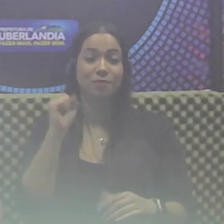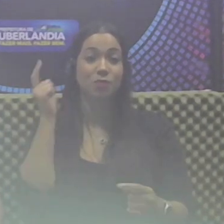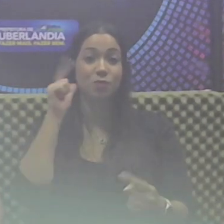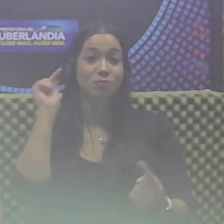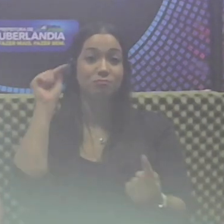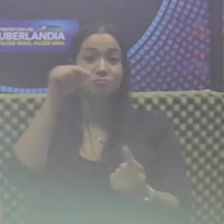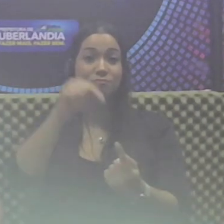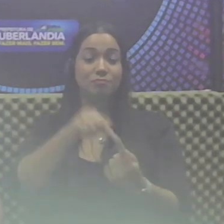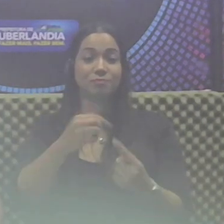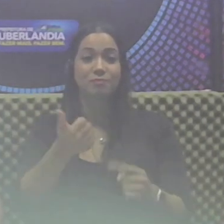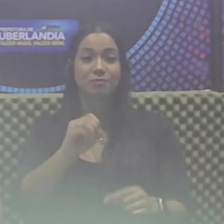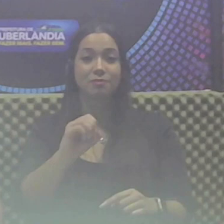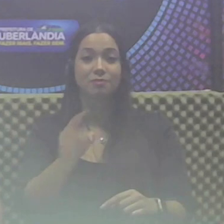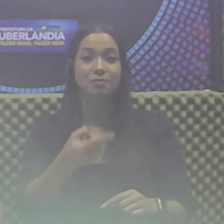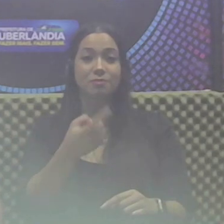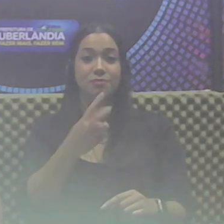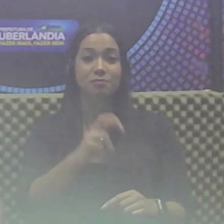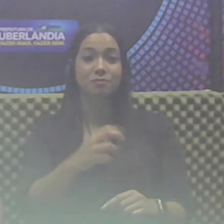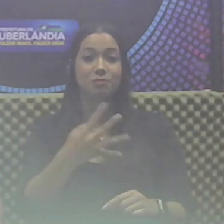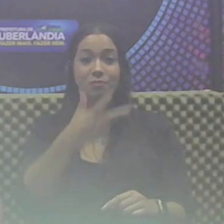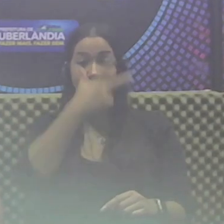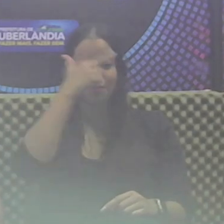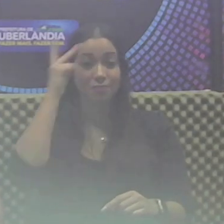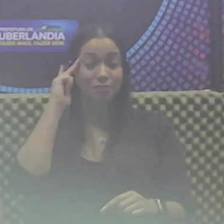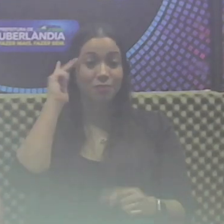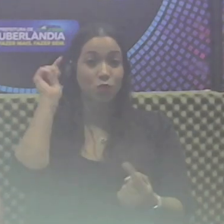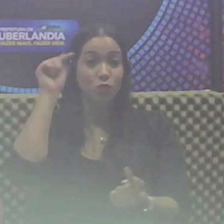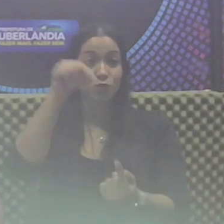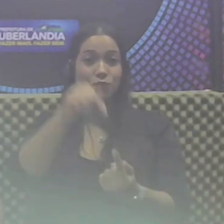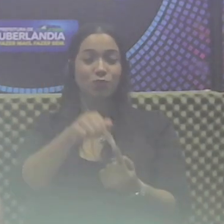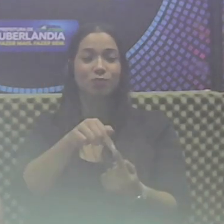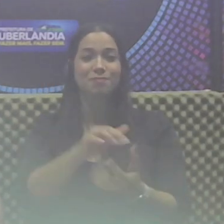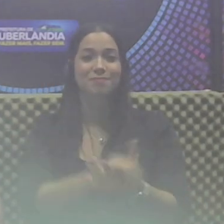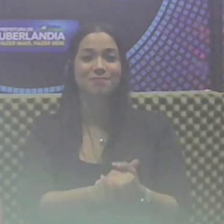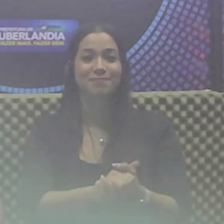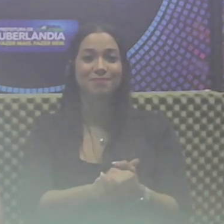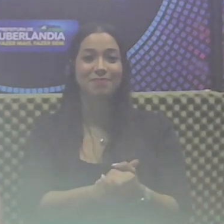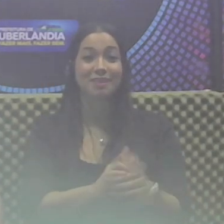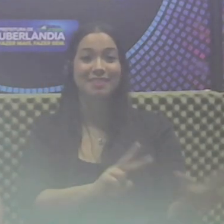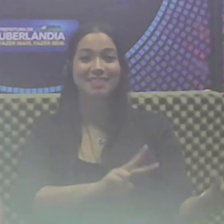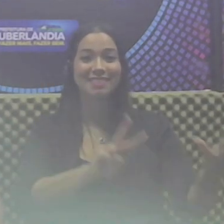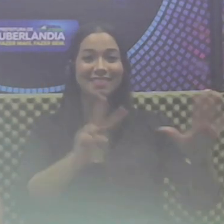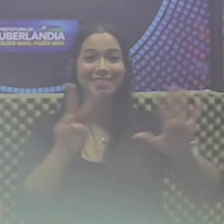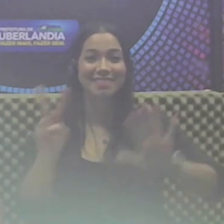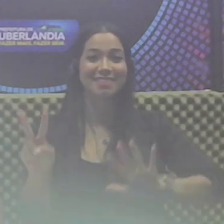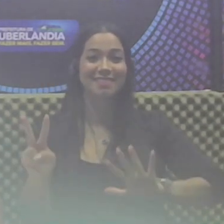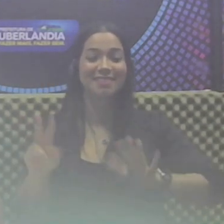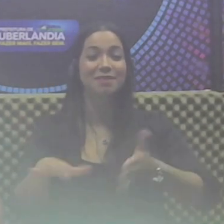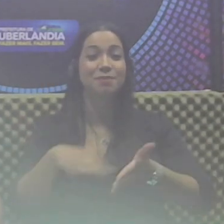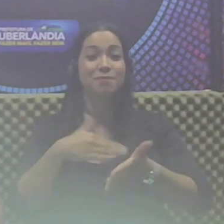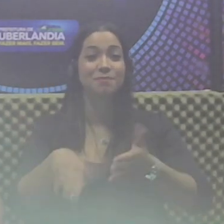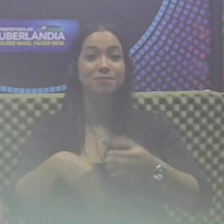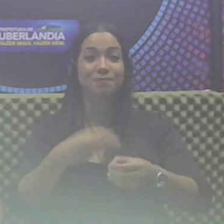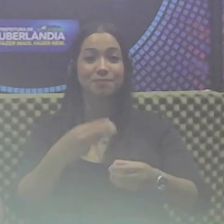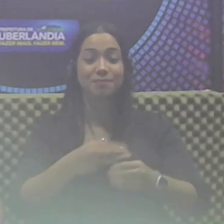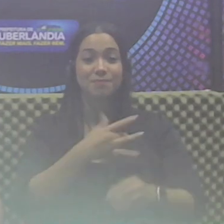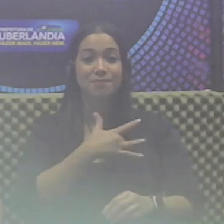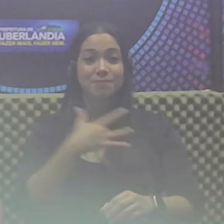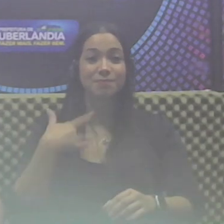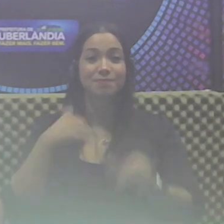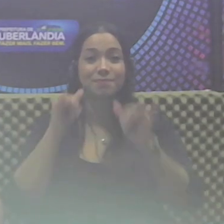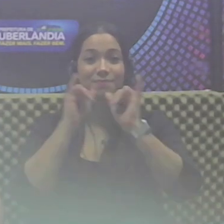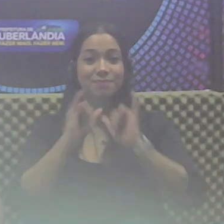alcançadas 10.054 pessoas do público-alvo. Durante esta semana, a Secretaria Municipal de Saúde vai divulgar